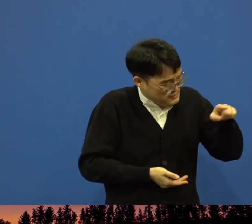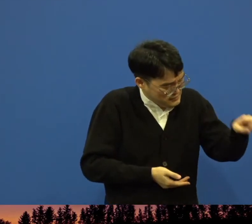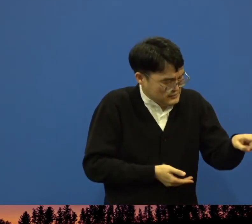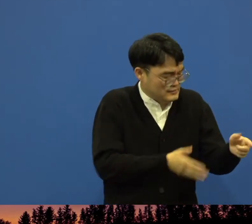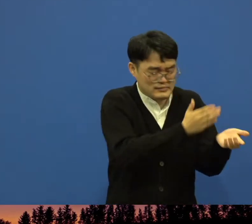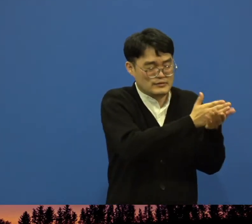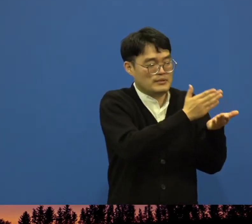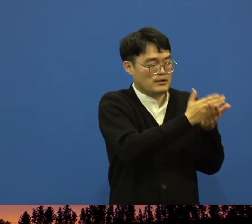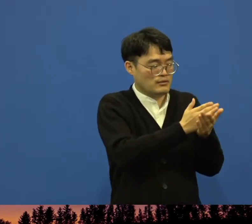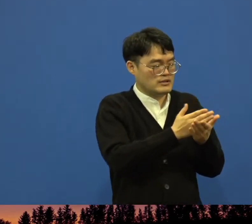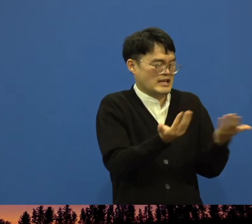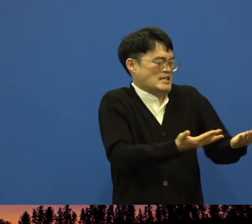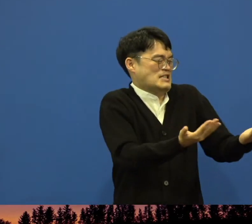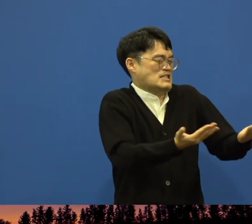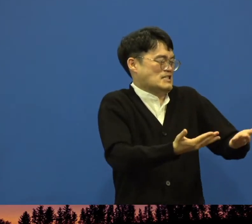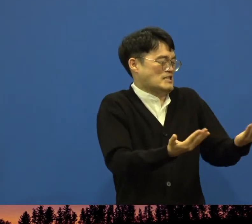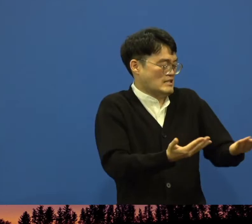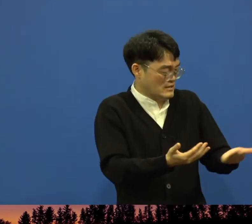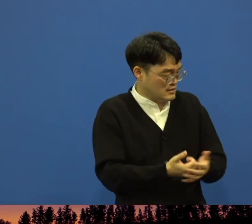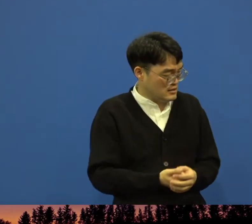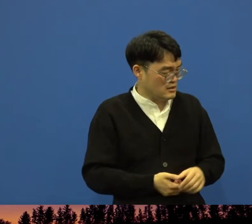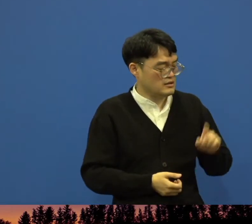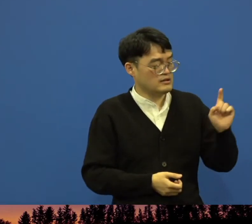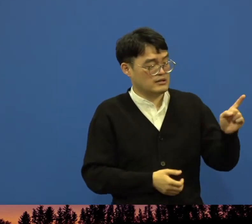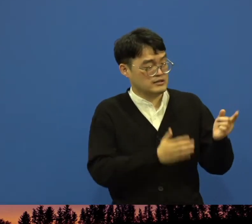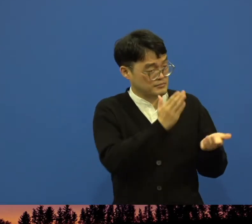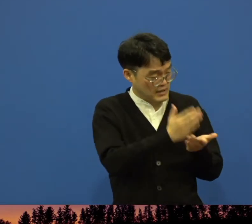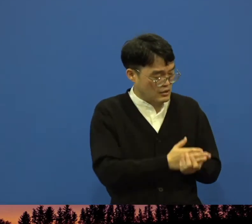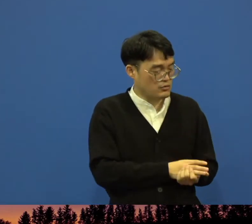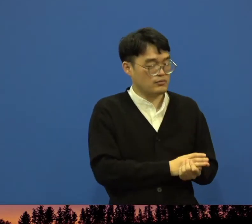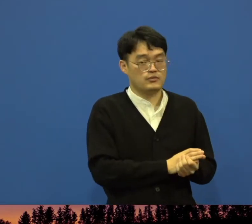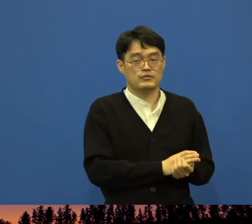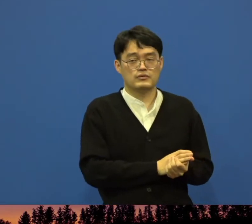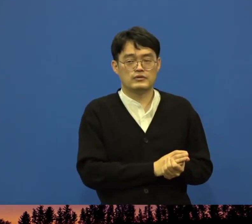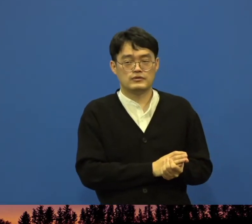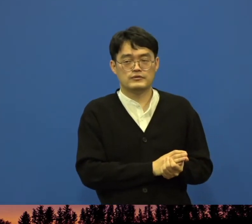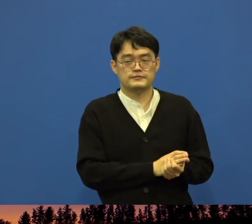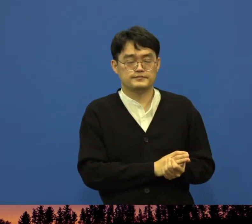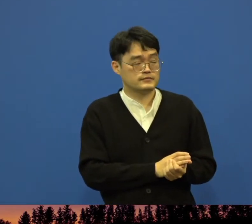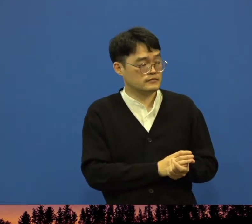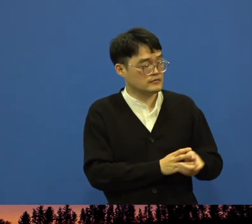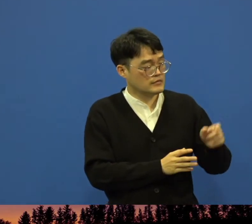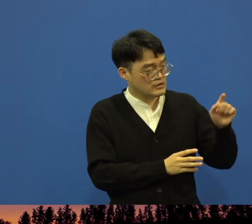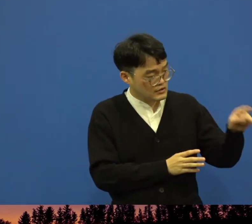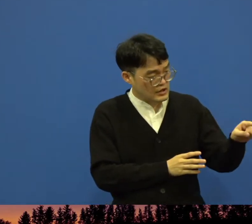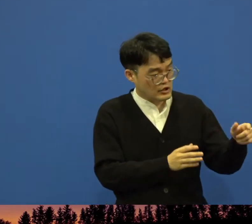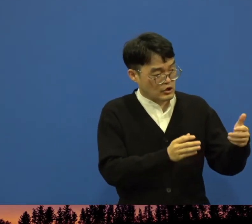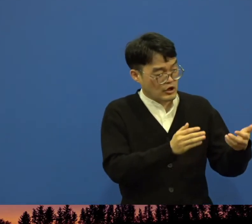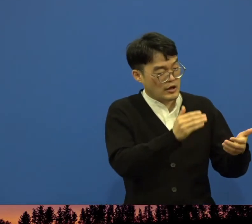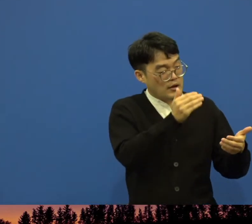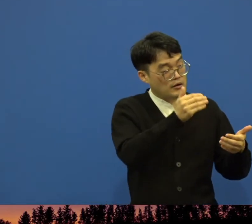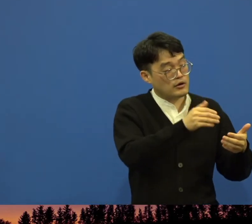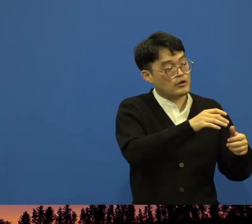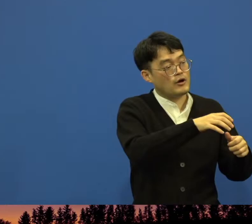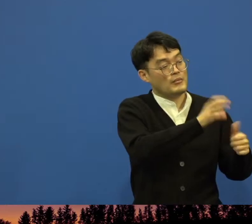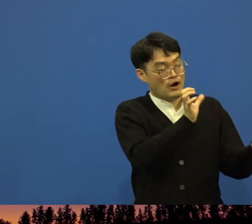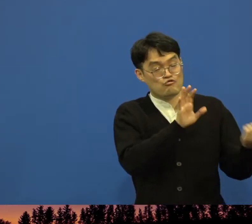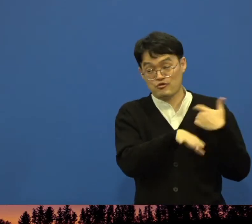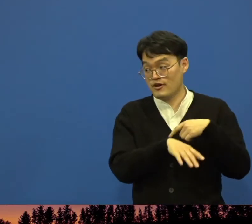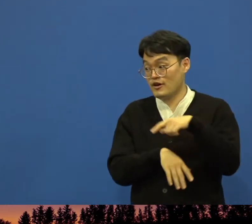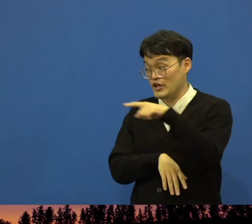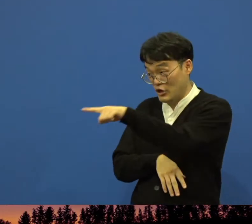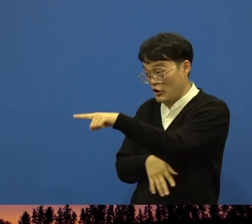거죠. 자기 일에서 좀 일시적으로 빠져나오라는 거죠. 자신의 즐거움. 근데 문제는 거기에만 빠지면 안 돼요. 그죠? 그